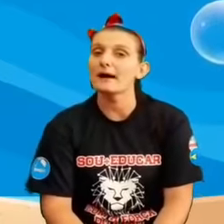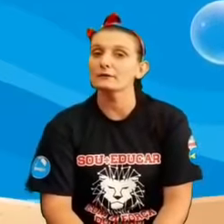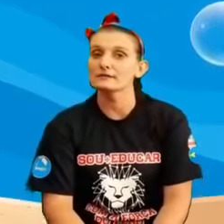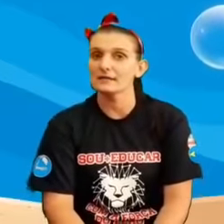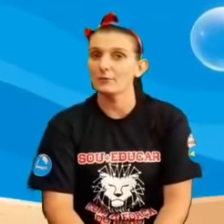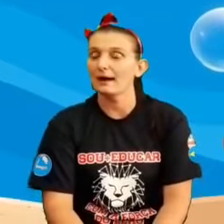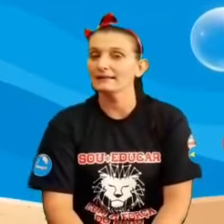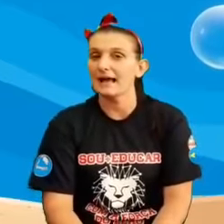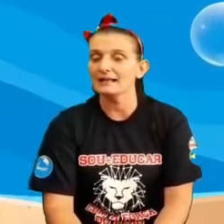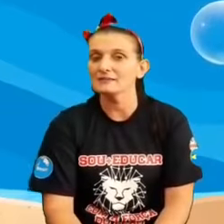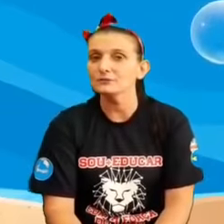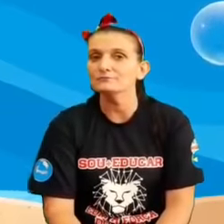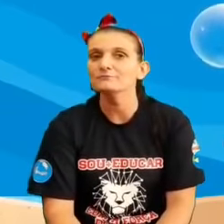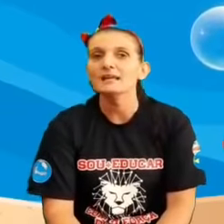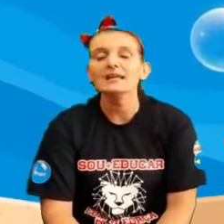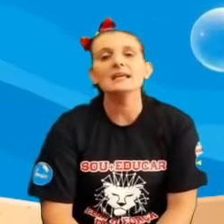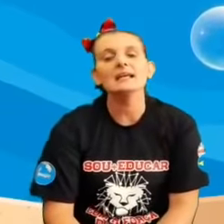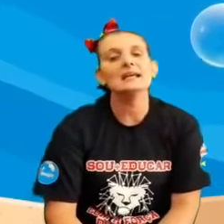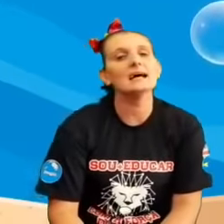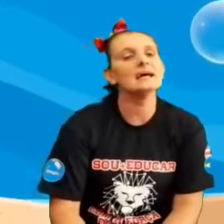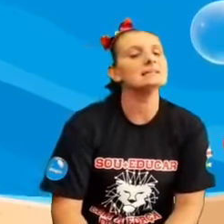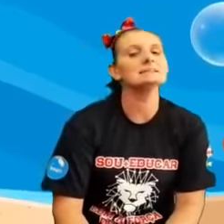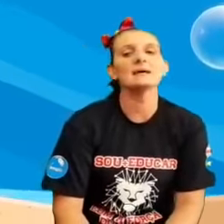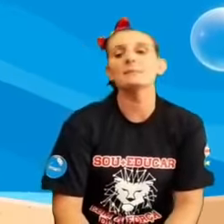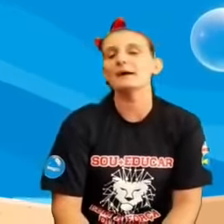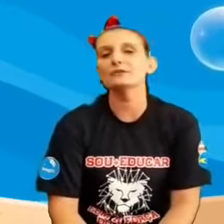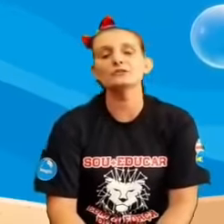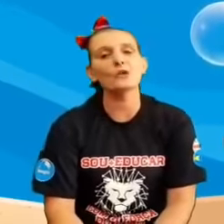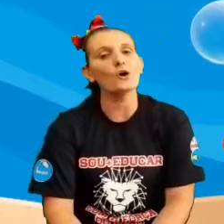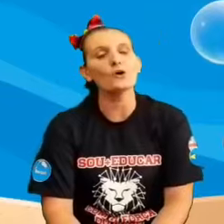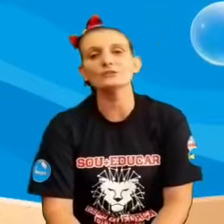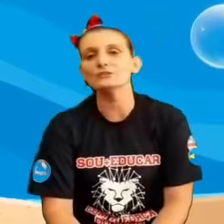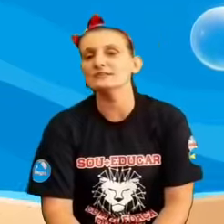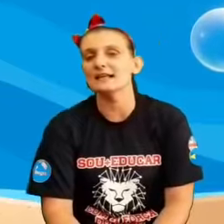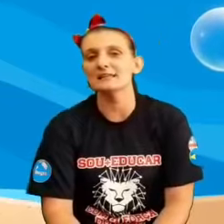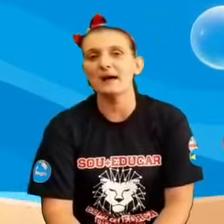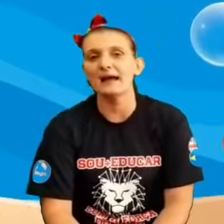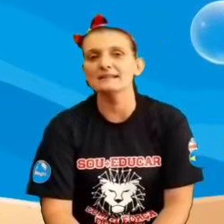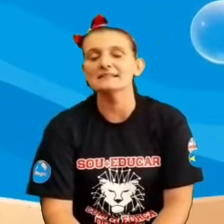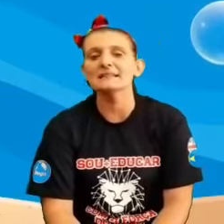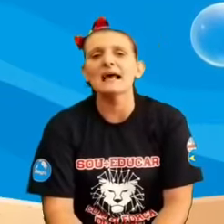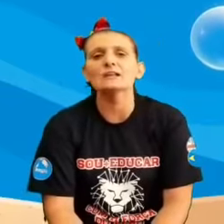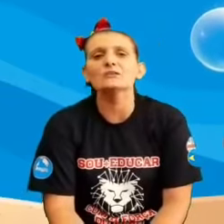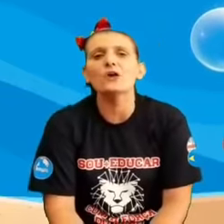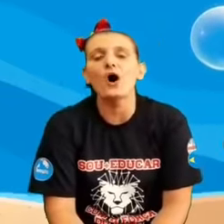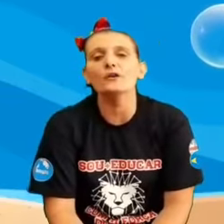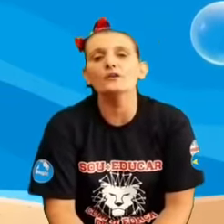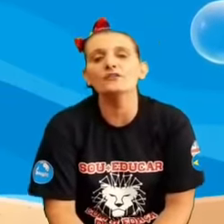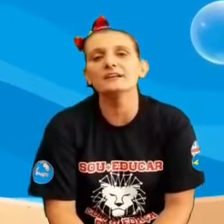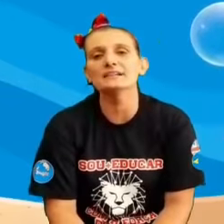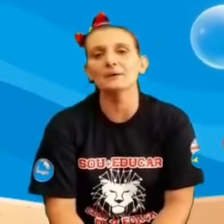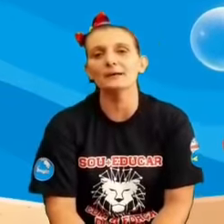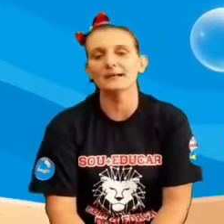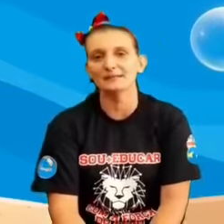para o seu palácio e canta para todos os animais que adoram ouvir seu